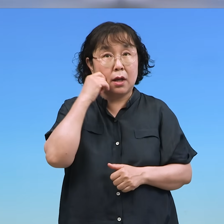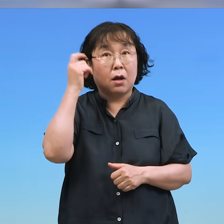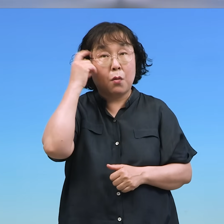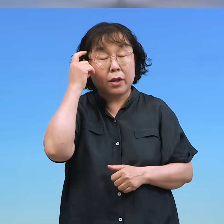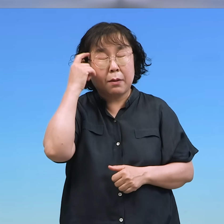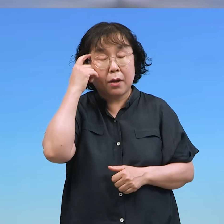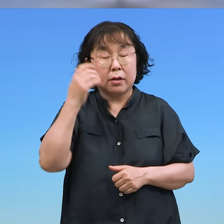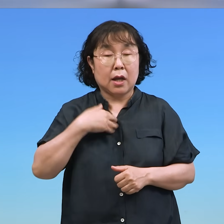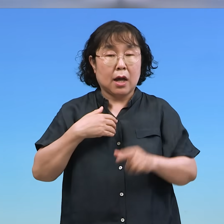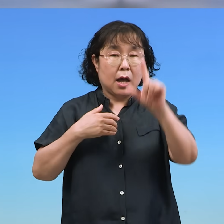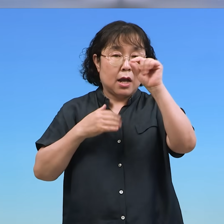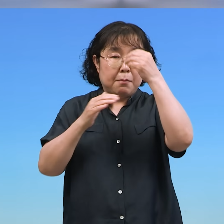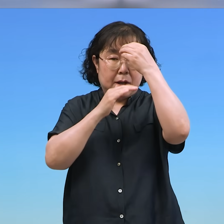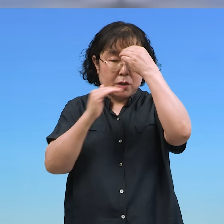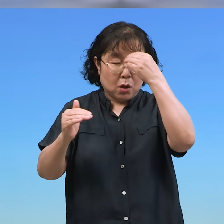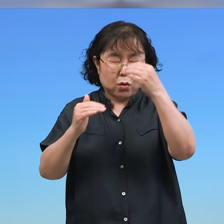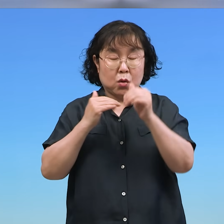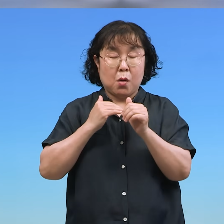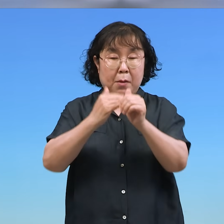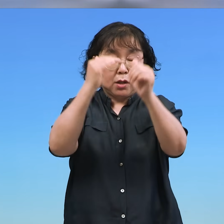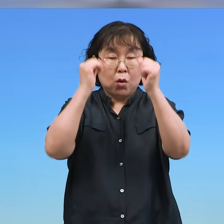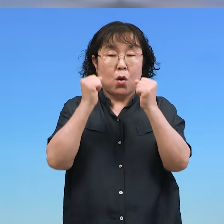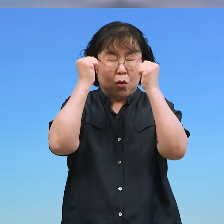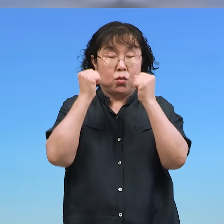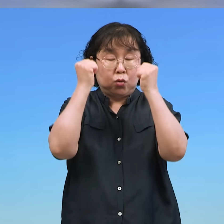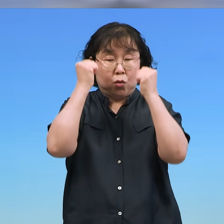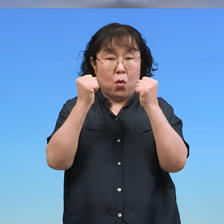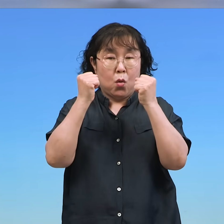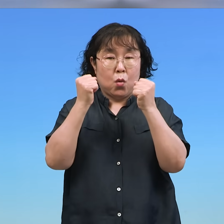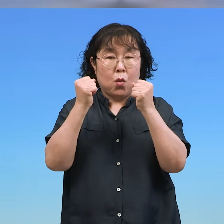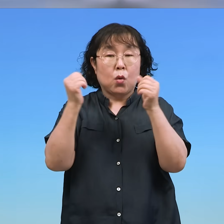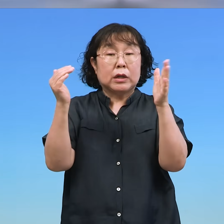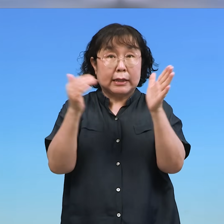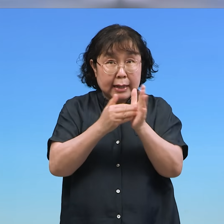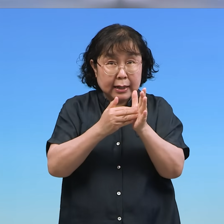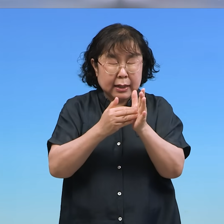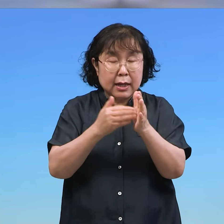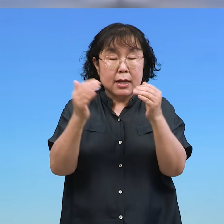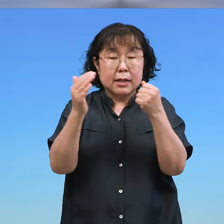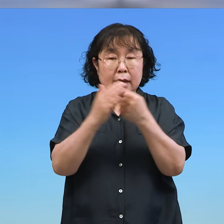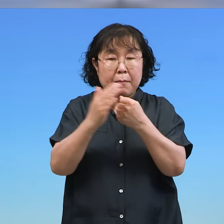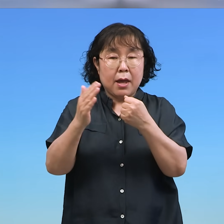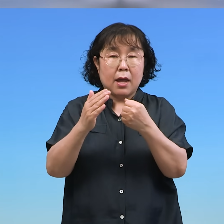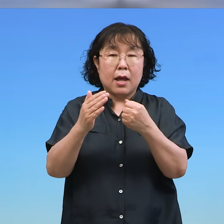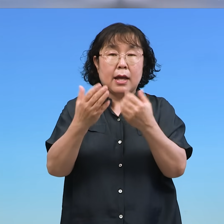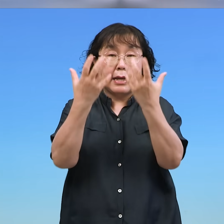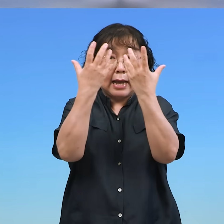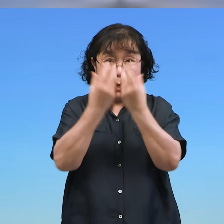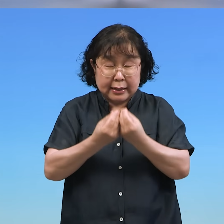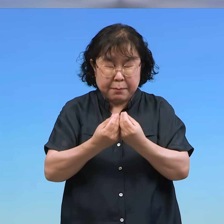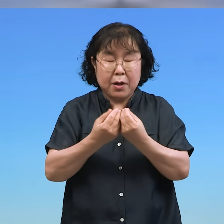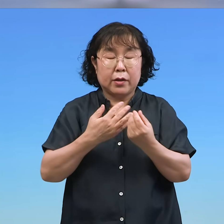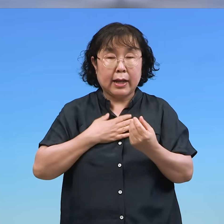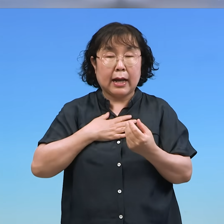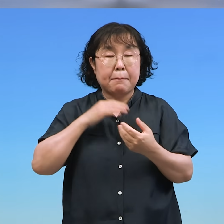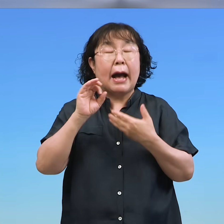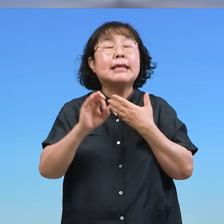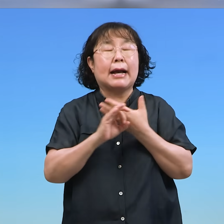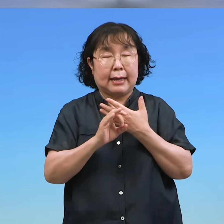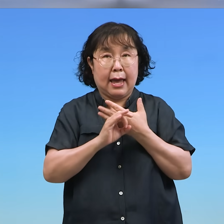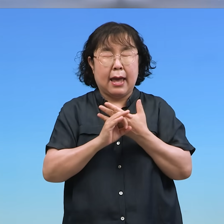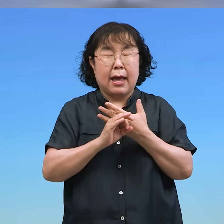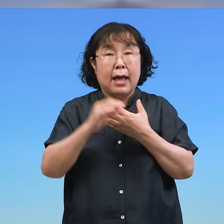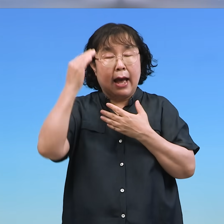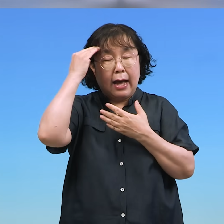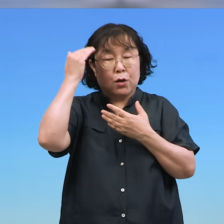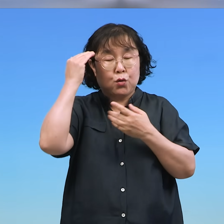잘 이제 진행하고는 이제 맨날 이렇게 설교한다고 가정을 하면은 그건 굉장히 나쁜 거예요. 이제